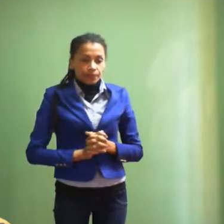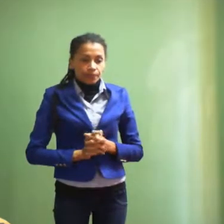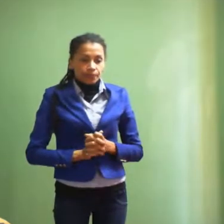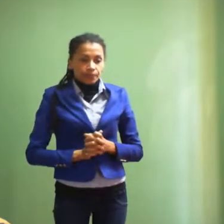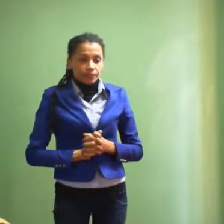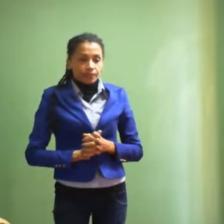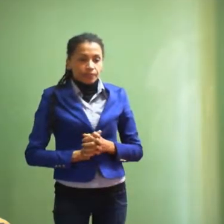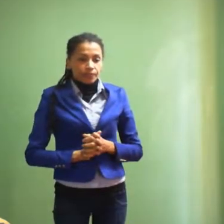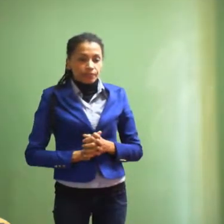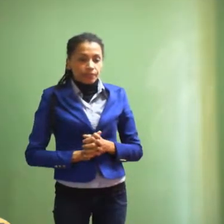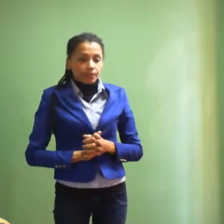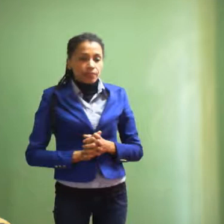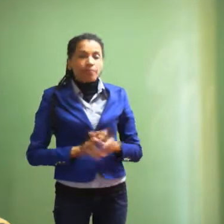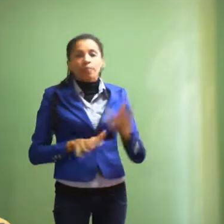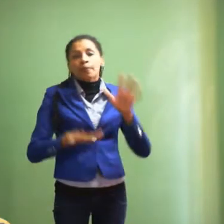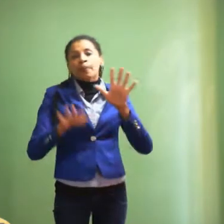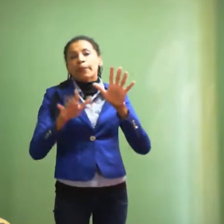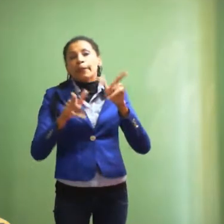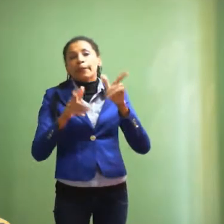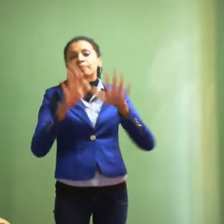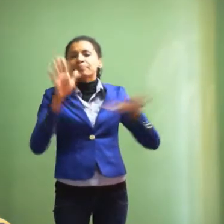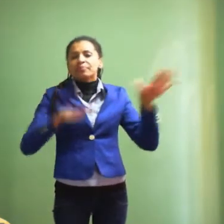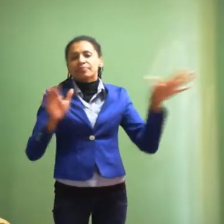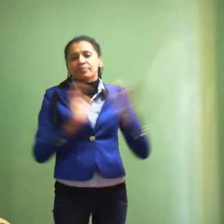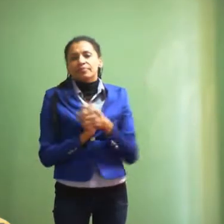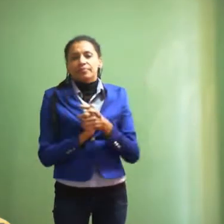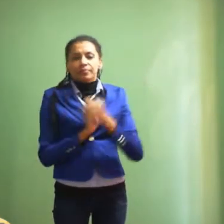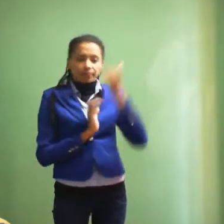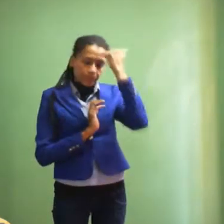La copia de textos, el dictado,